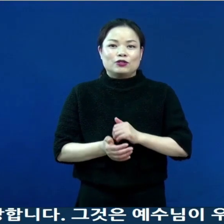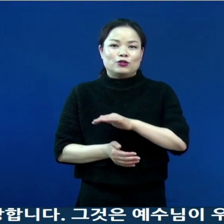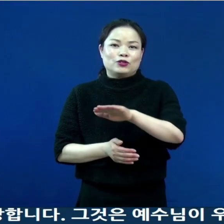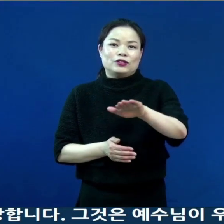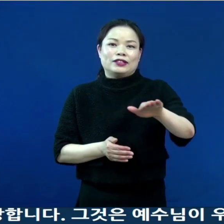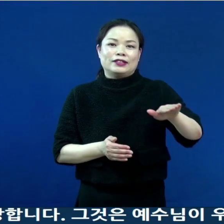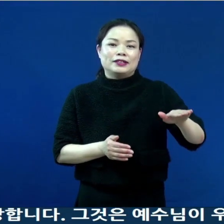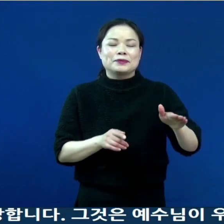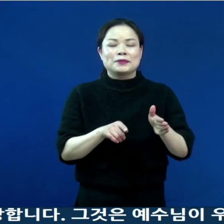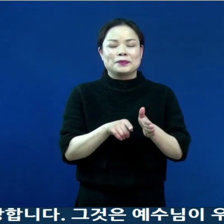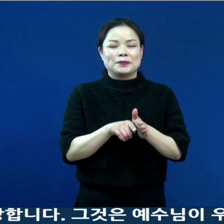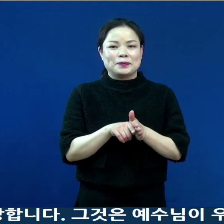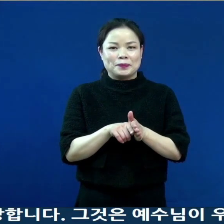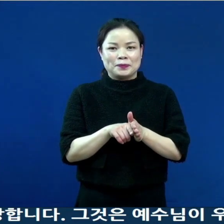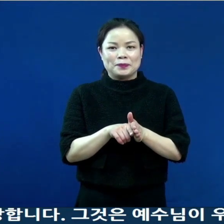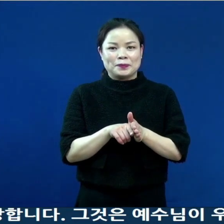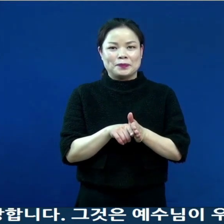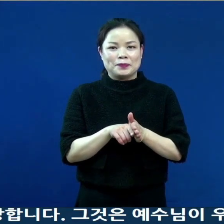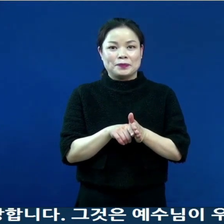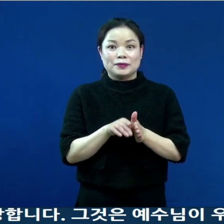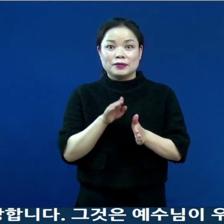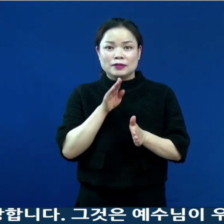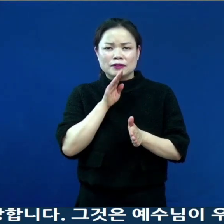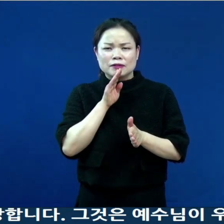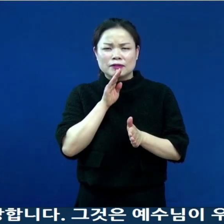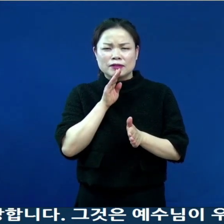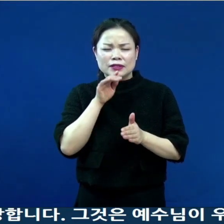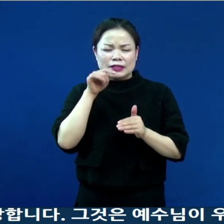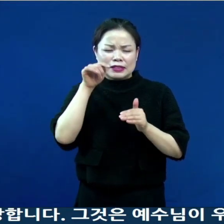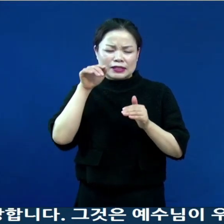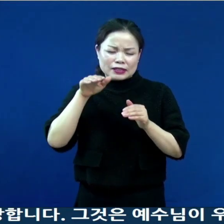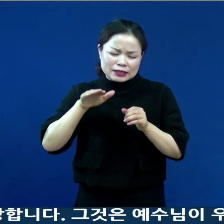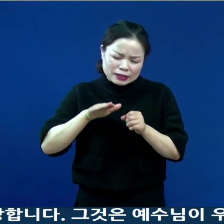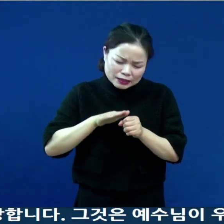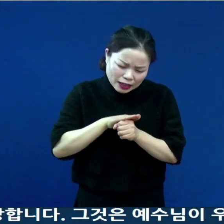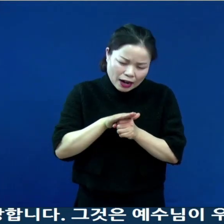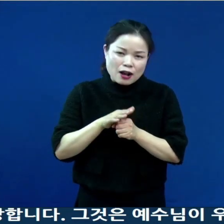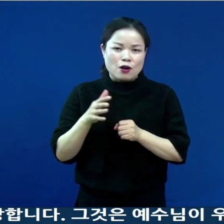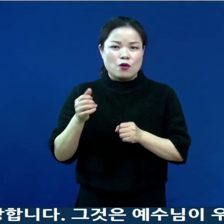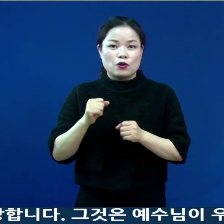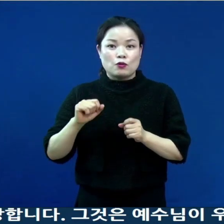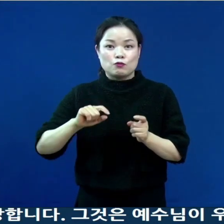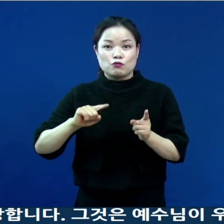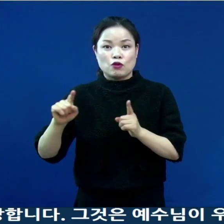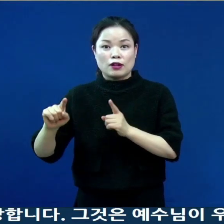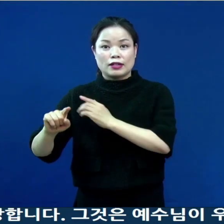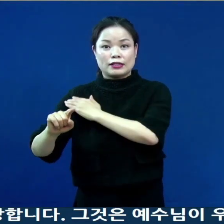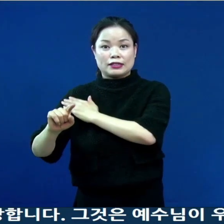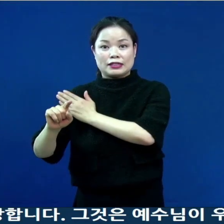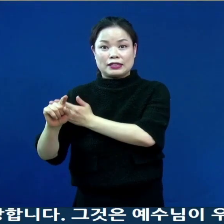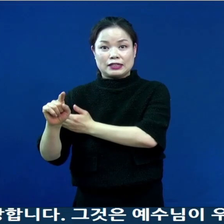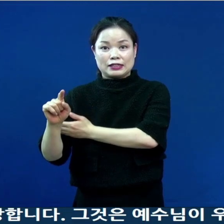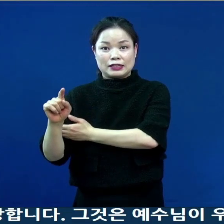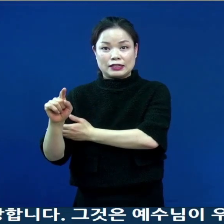우리의 믿음이 정말 깊은 사랑으로 부활의 능력이 있는